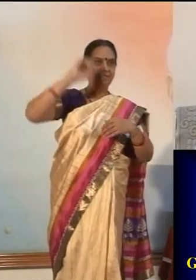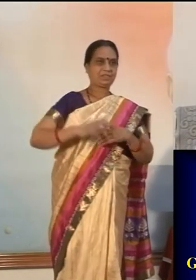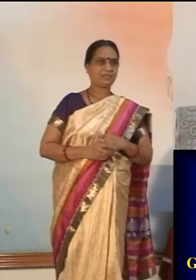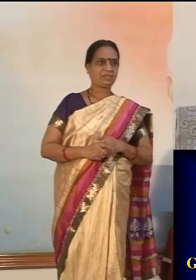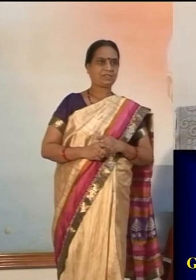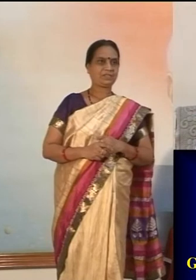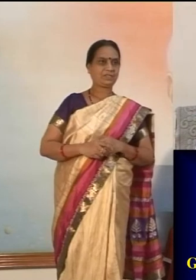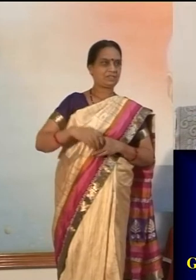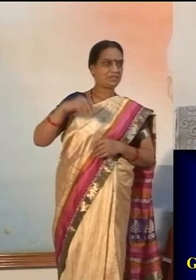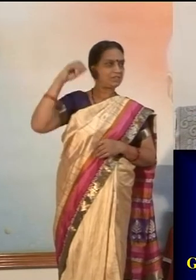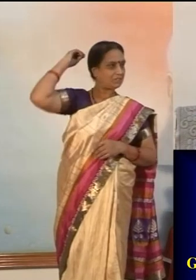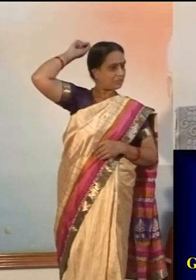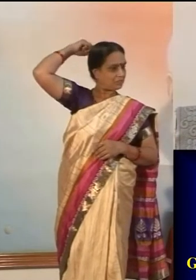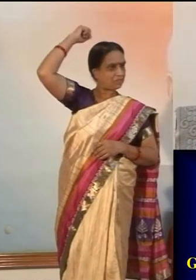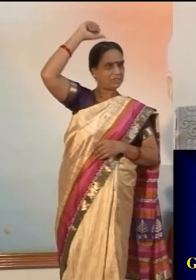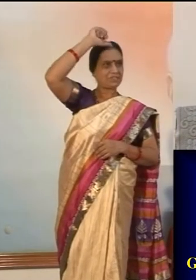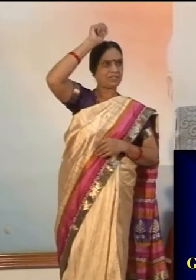और पंडित जी से कहा